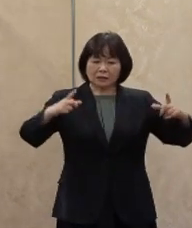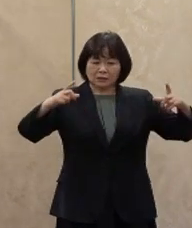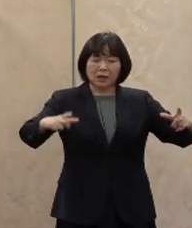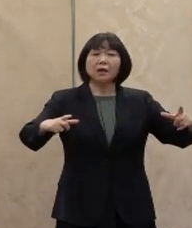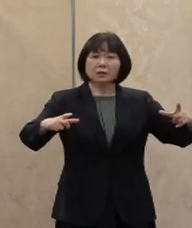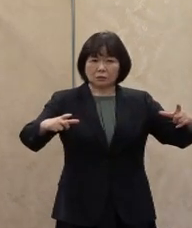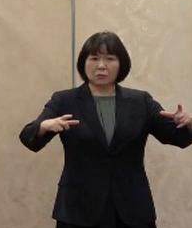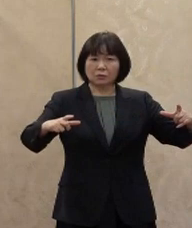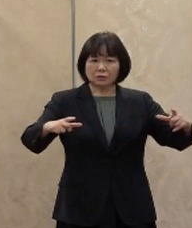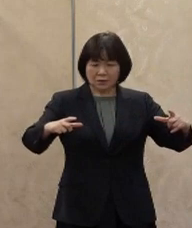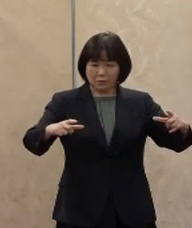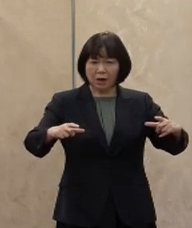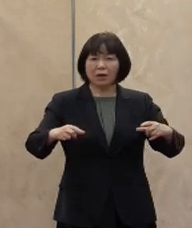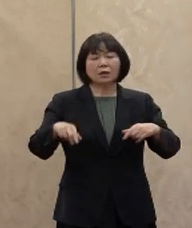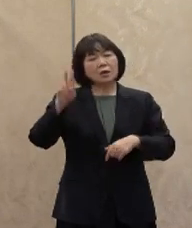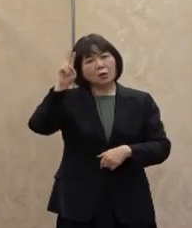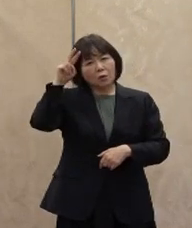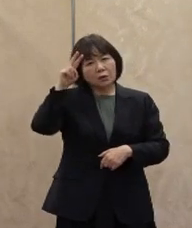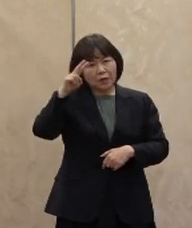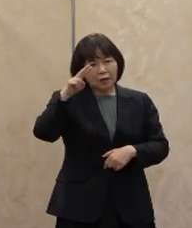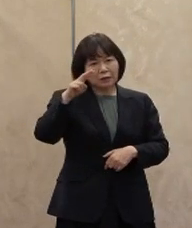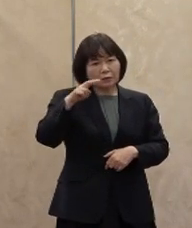ては一体性があるということで、